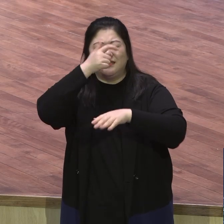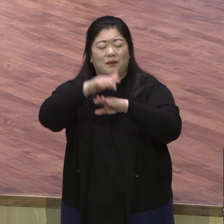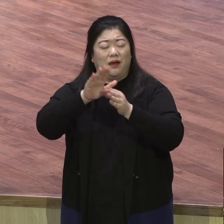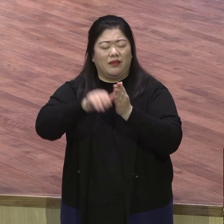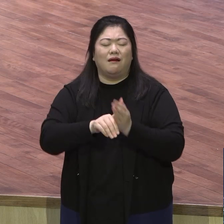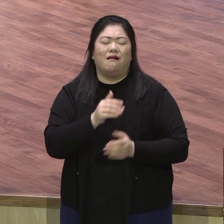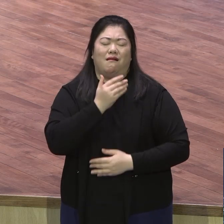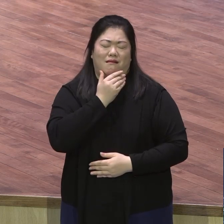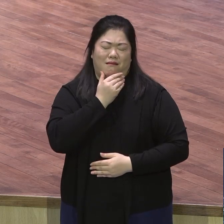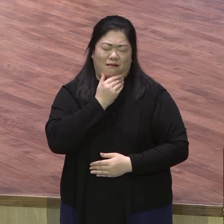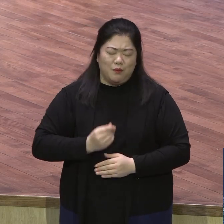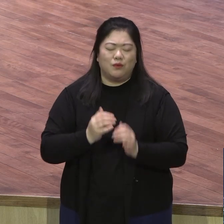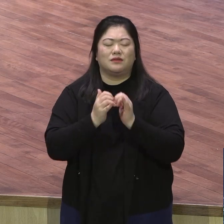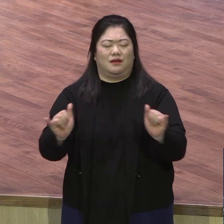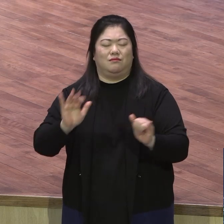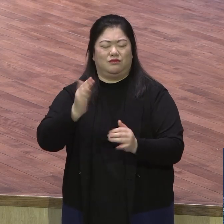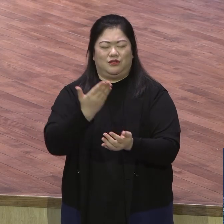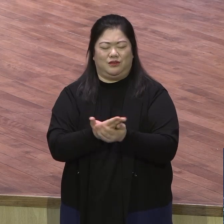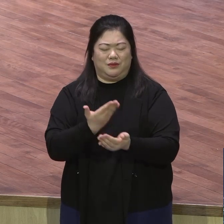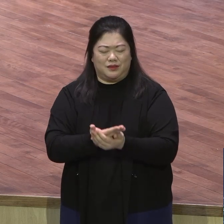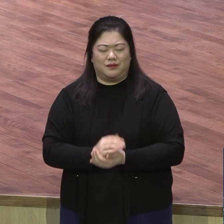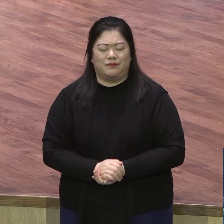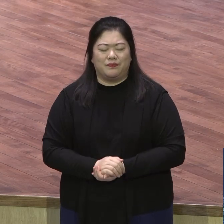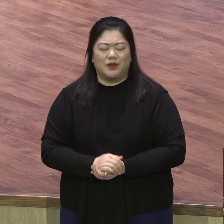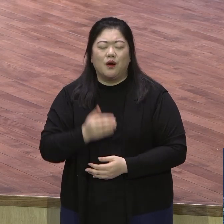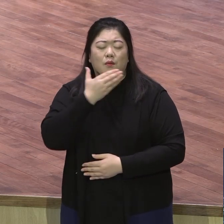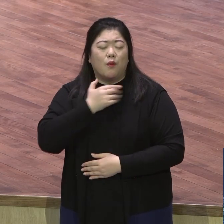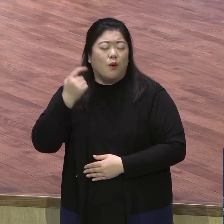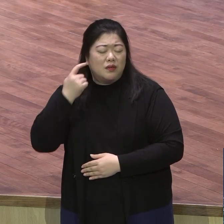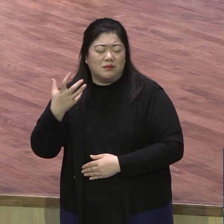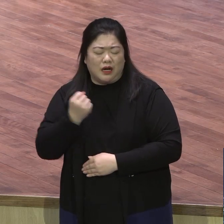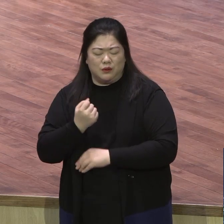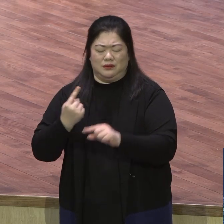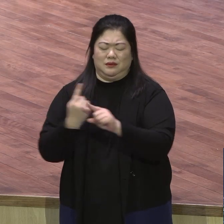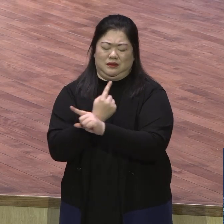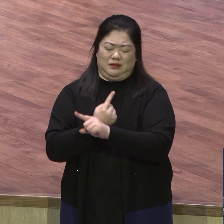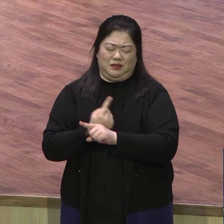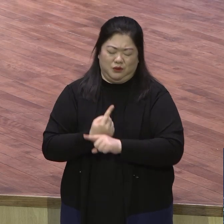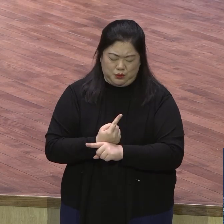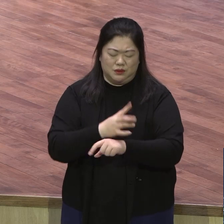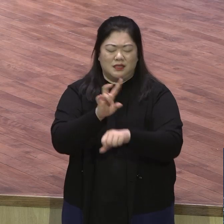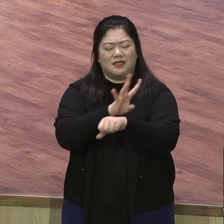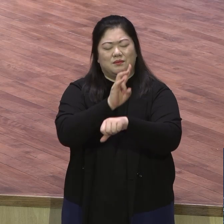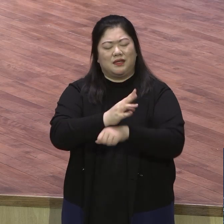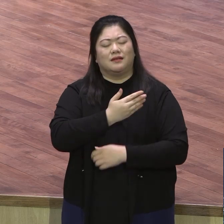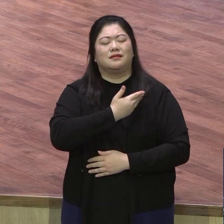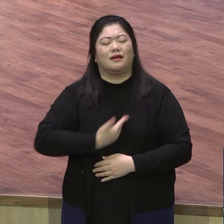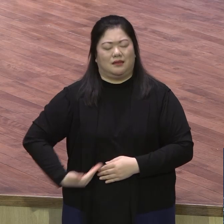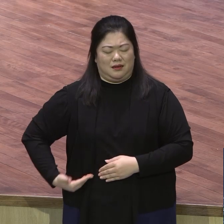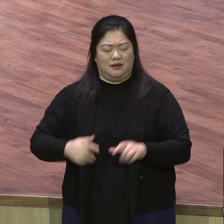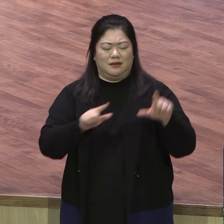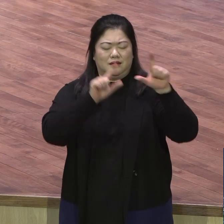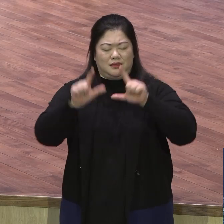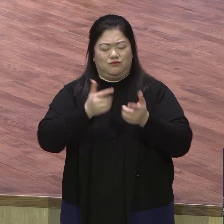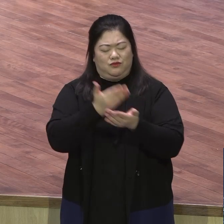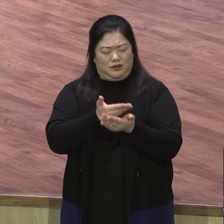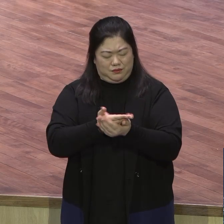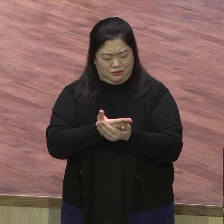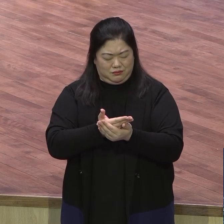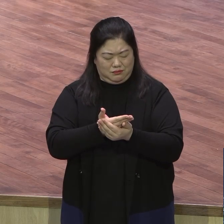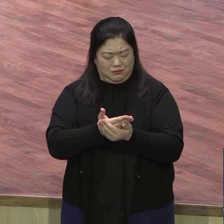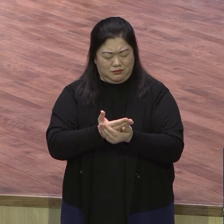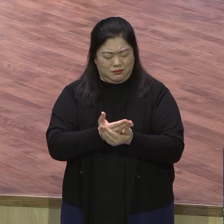되게 도와주옵소서 복음 치유와 24 제자의 삶을 살게 하여 주옵소서 그래서